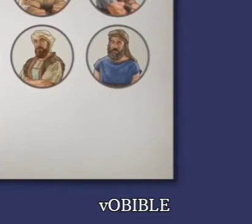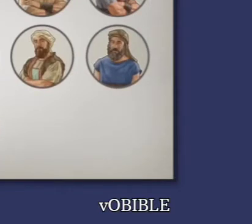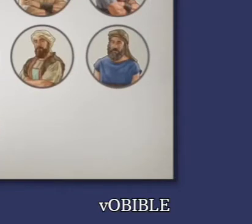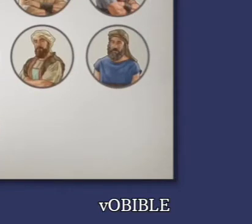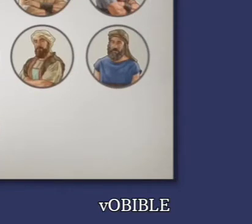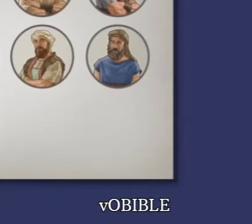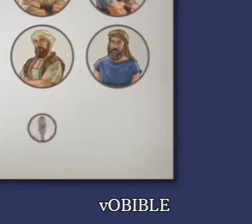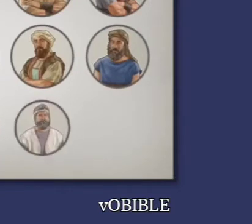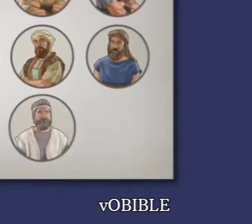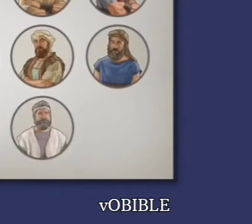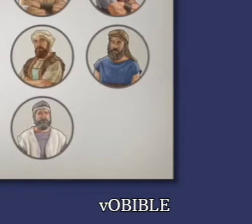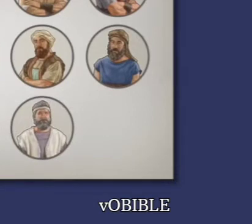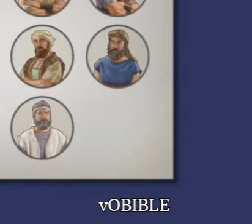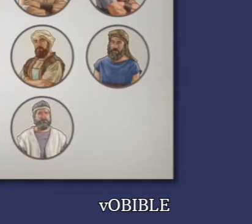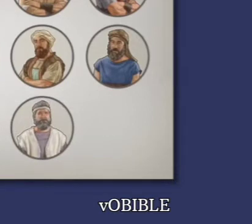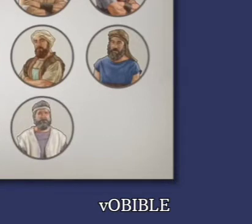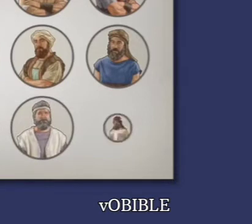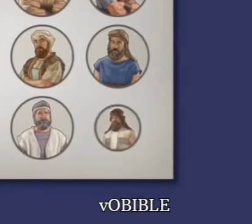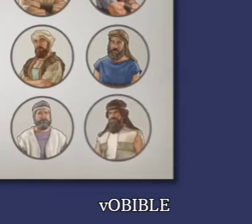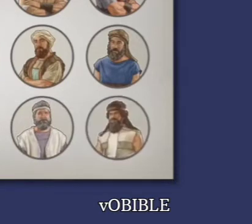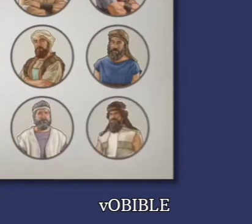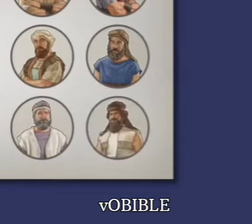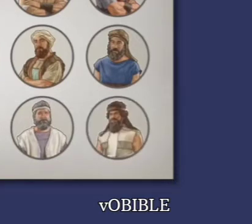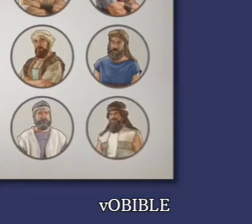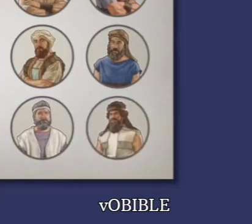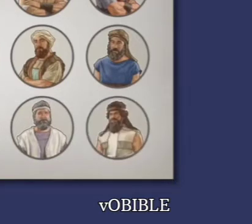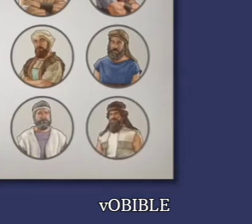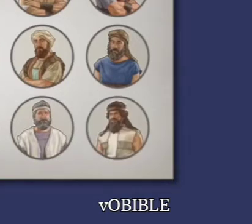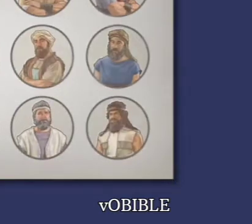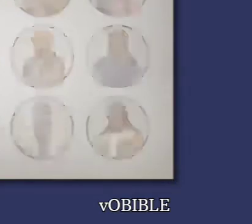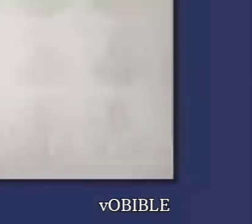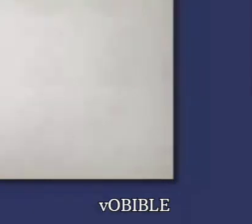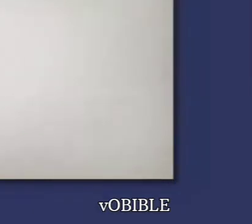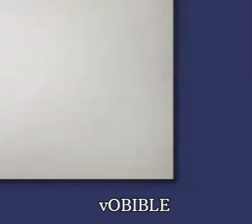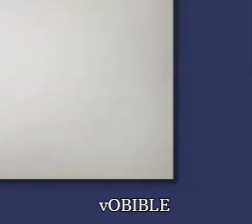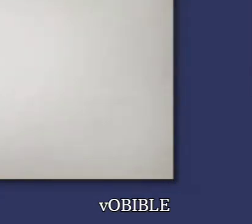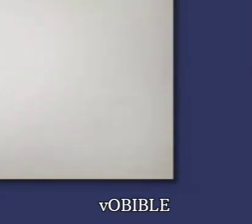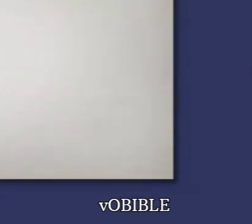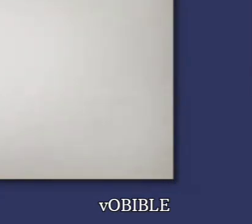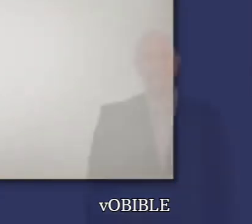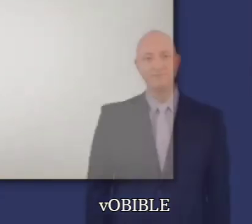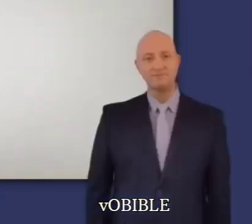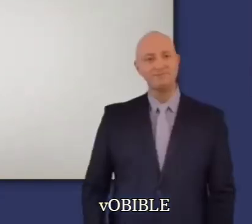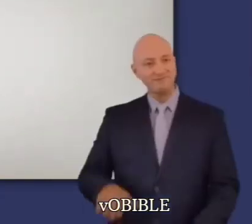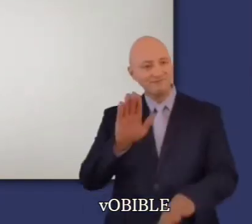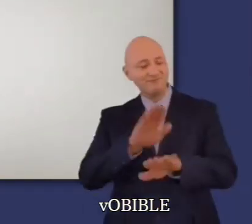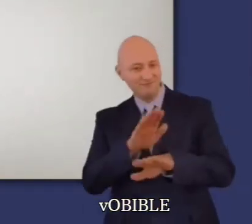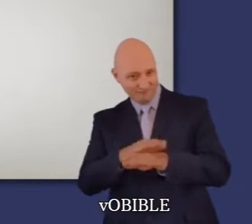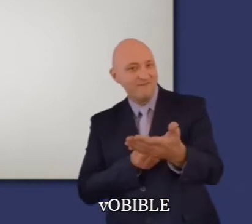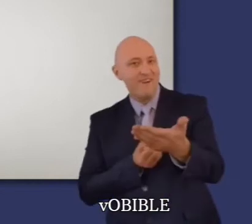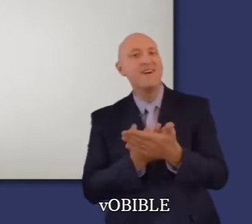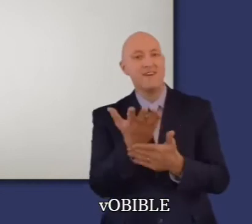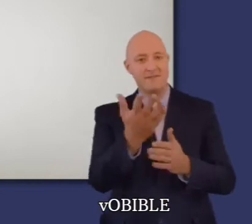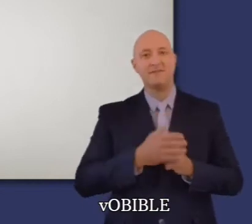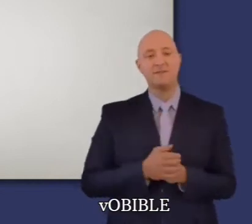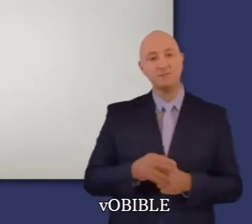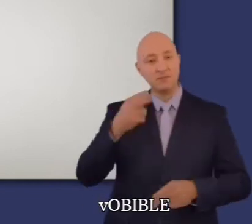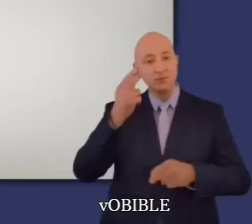les Israélites appellent Jéhovah à l'aide, et Jéhovah suscite des juges pour les délivrer. Les 12 juges